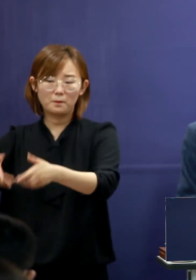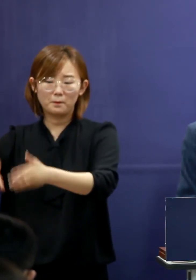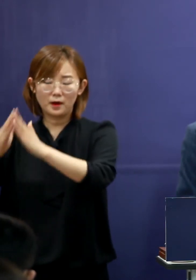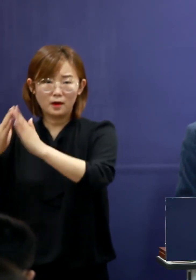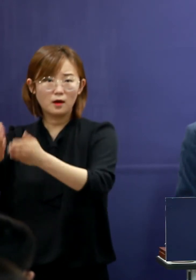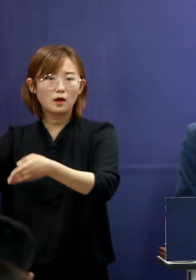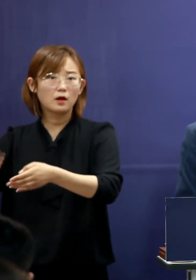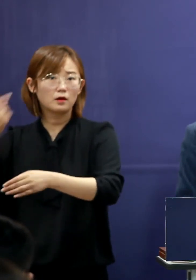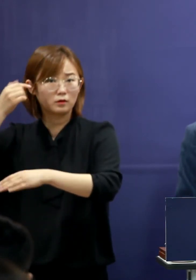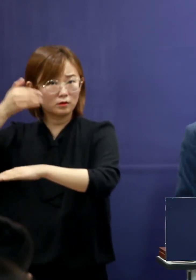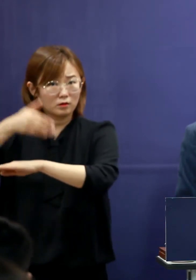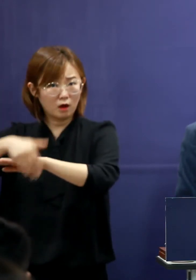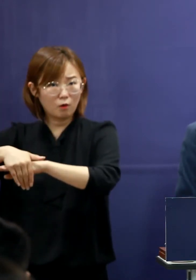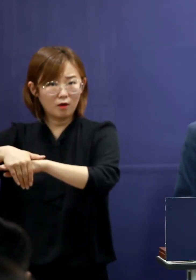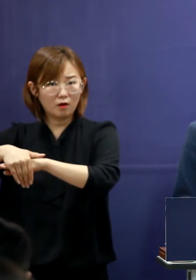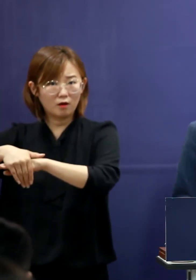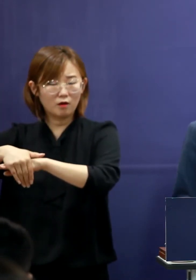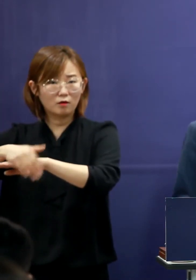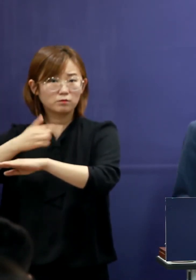군대 가까운 데에